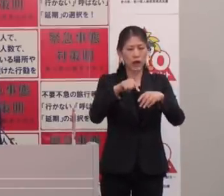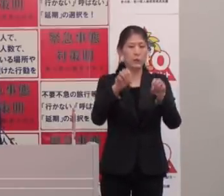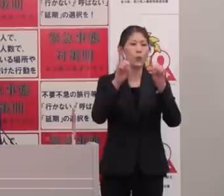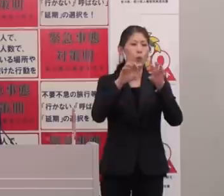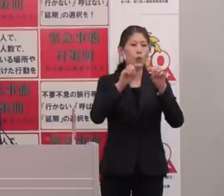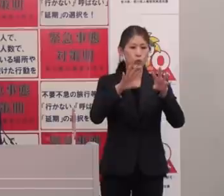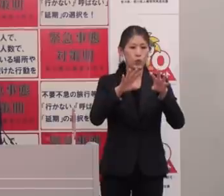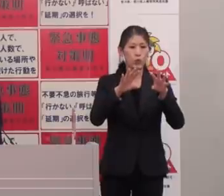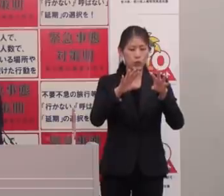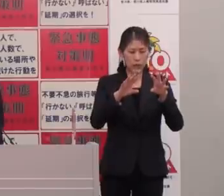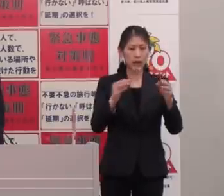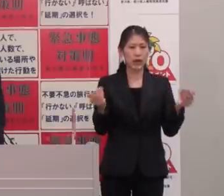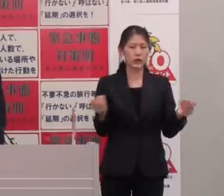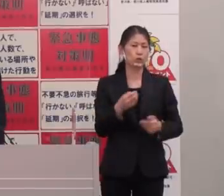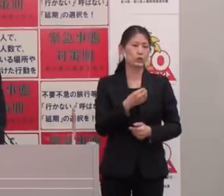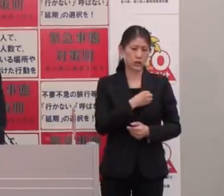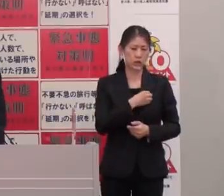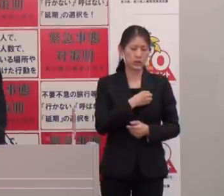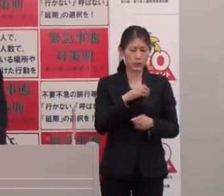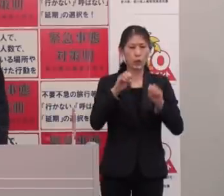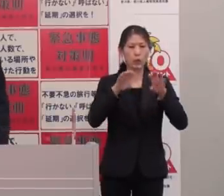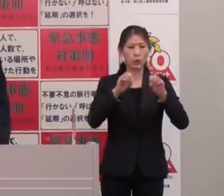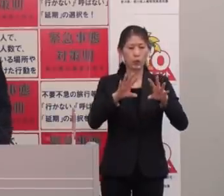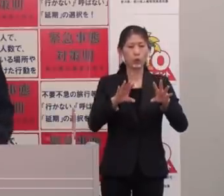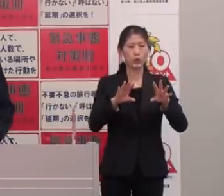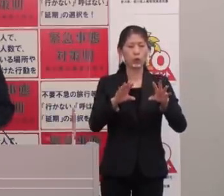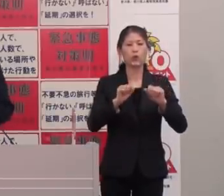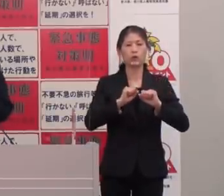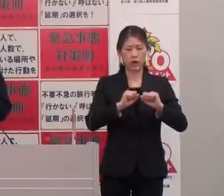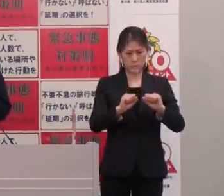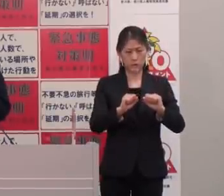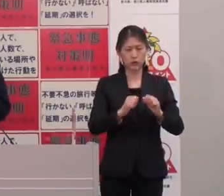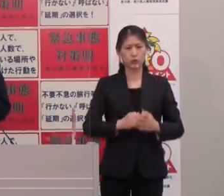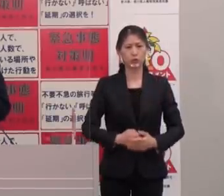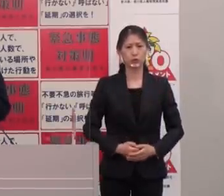いと伝える予定であります。私からは以上です。